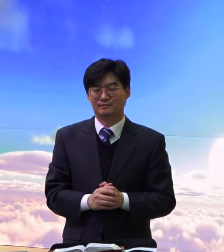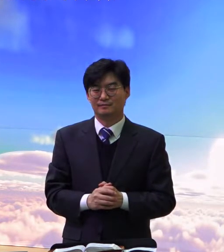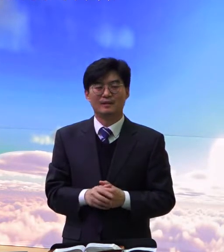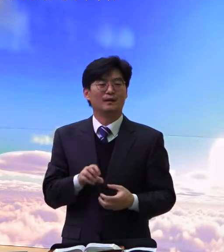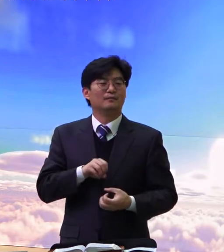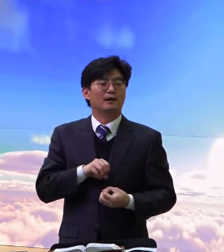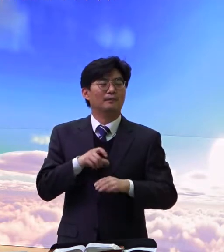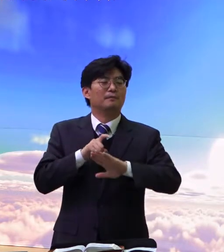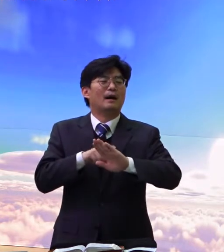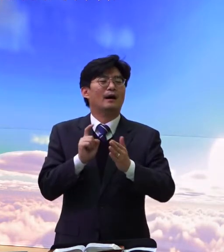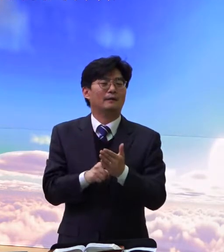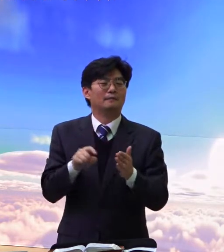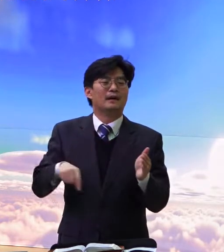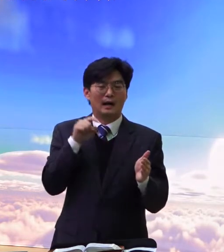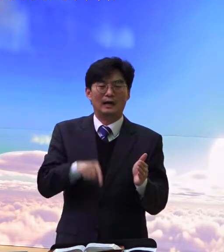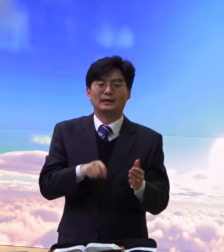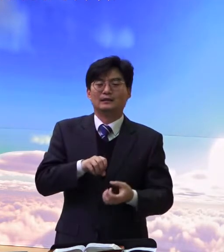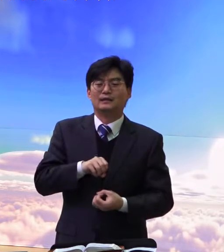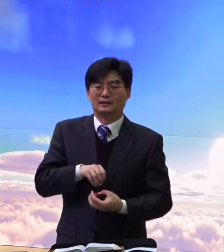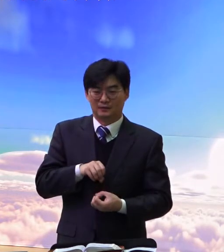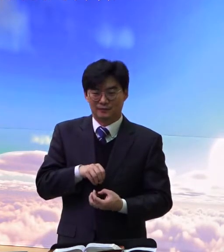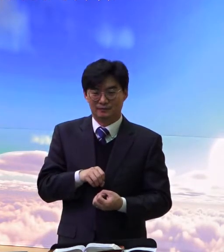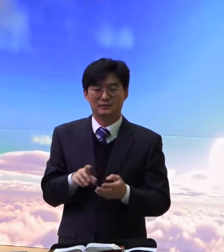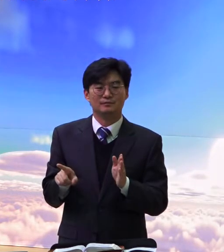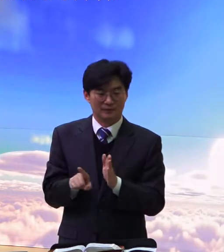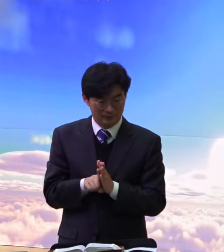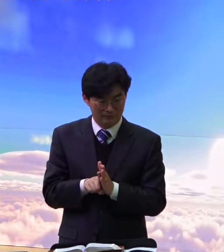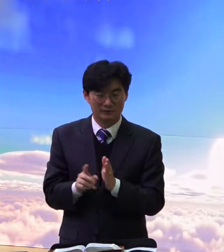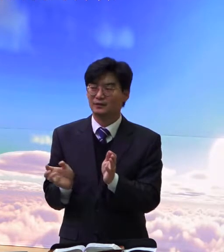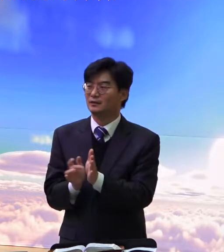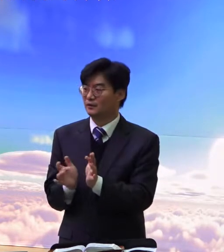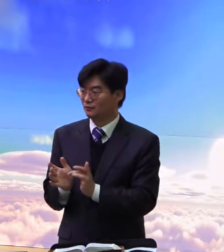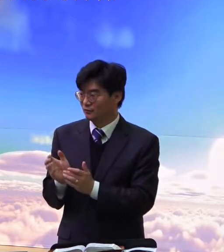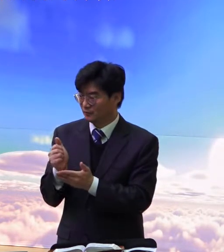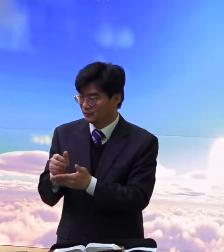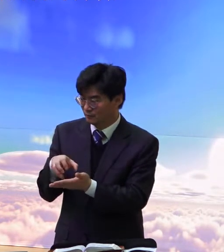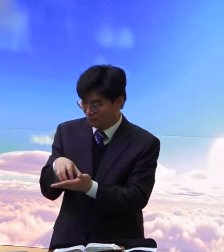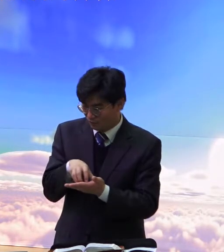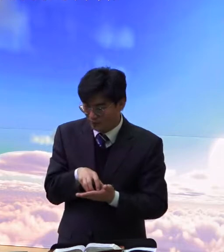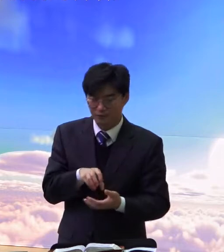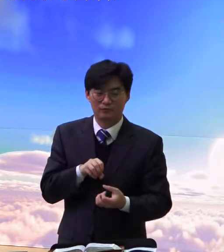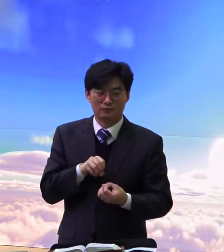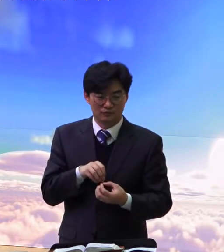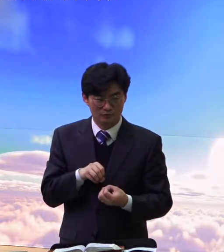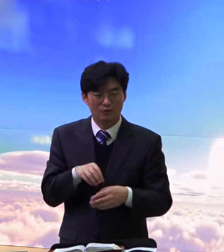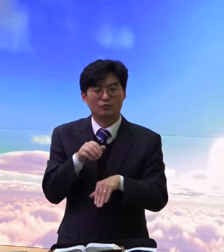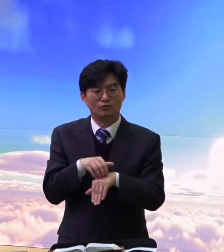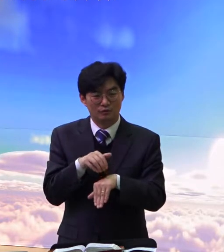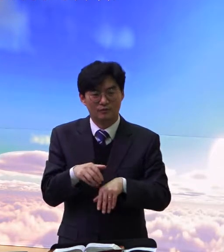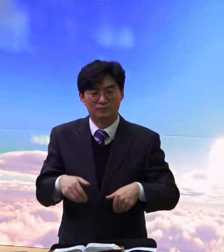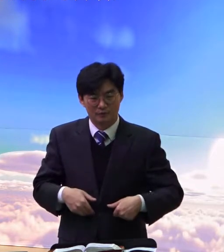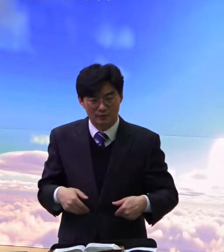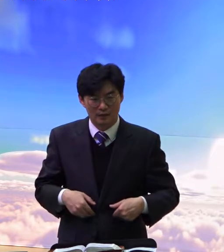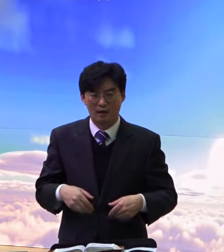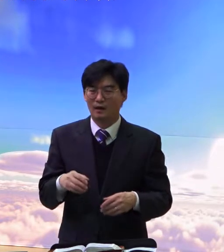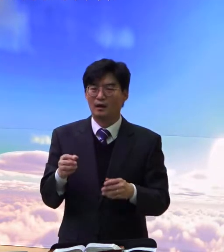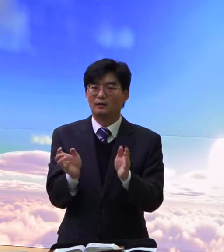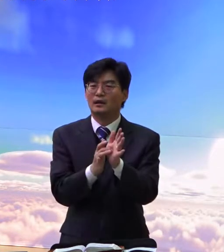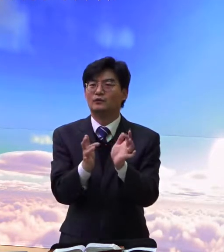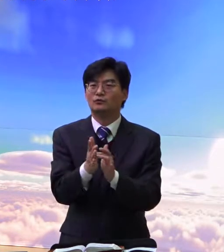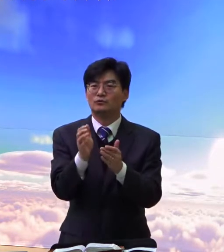여러분, 이번 2020년 성탄절에는 우리들의 마음이 낮아지기를 소망합니다. 그래서 우리의 마음속에